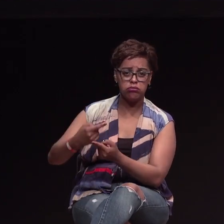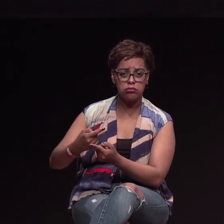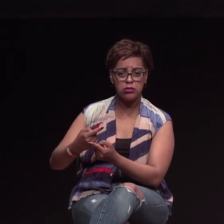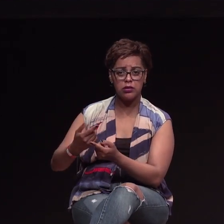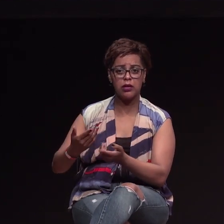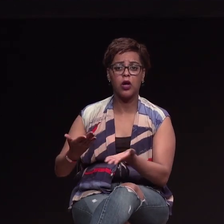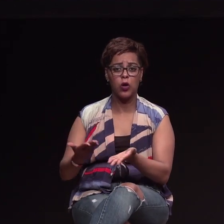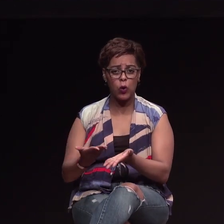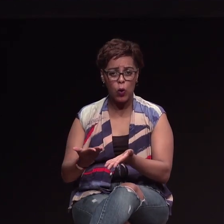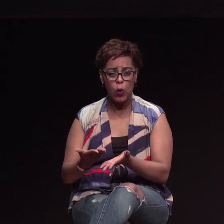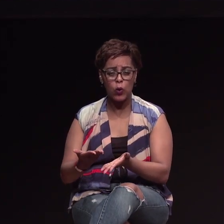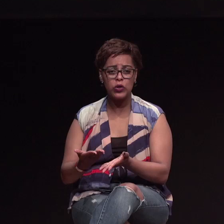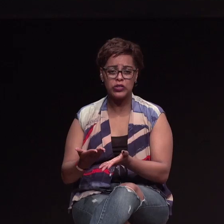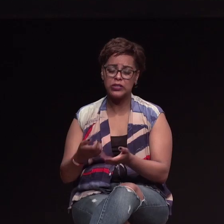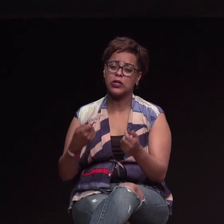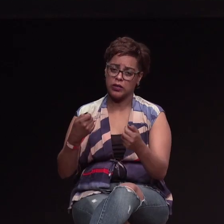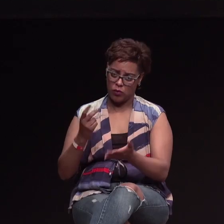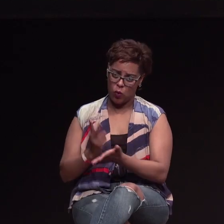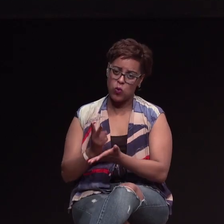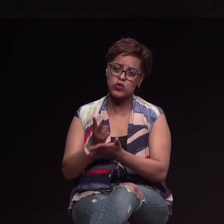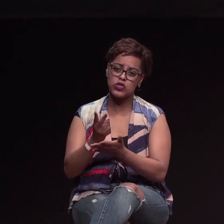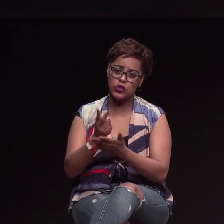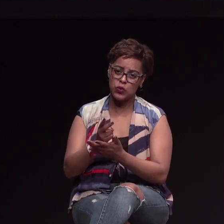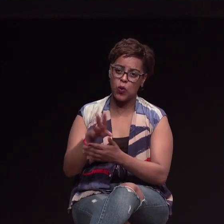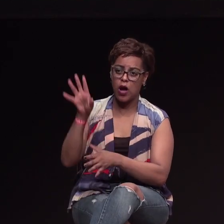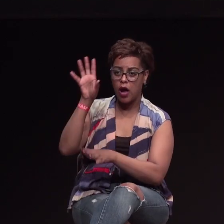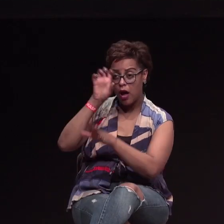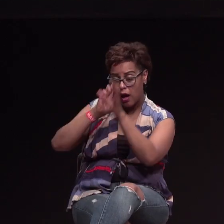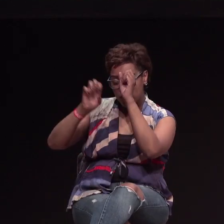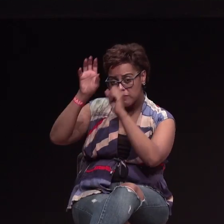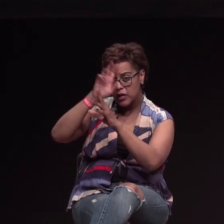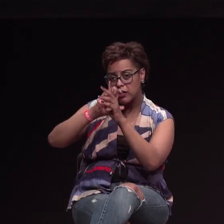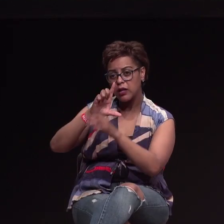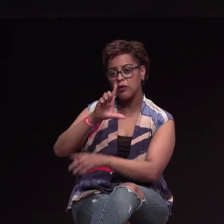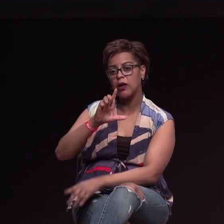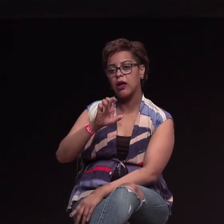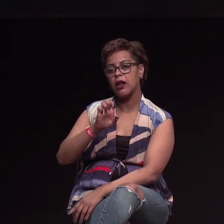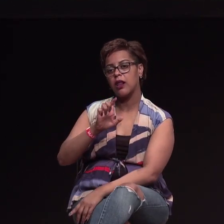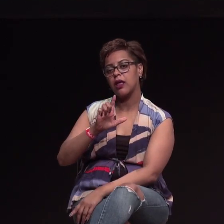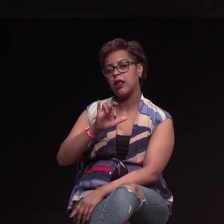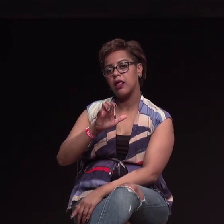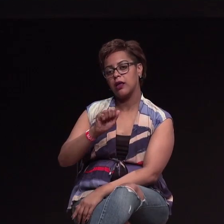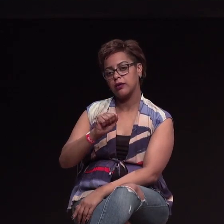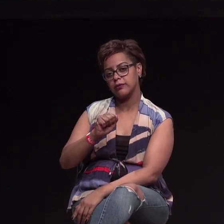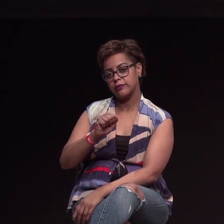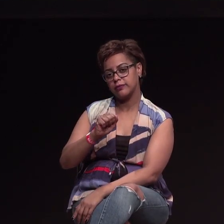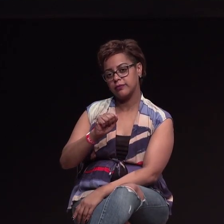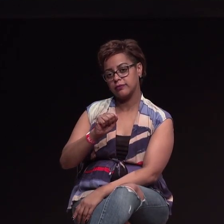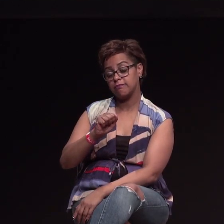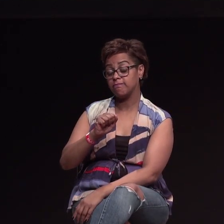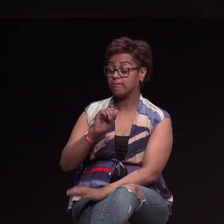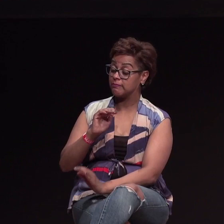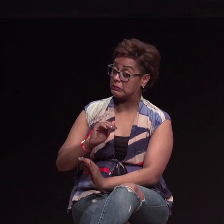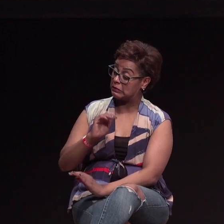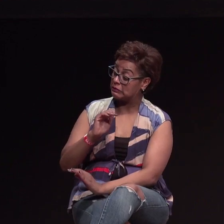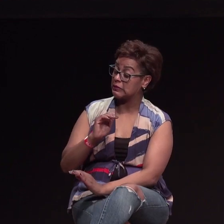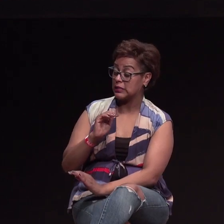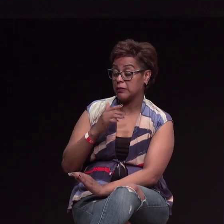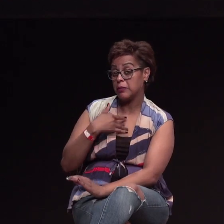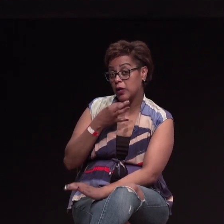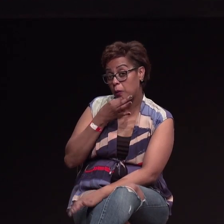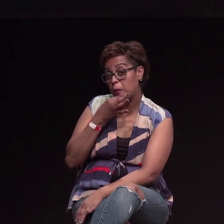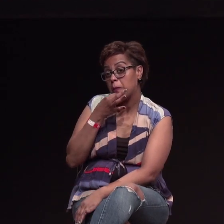E ela acha que a gente tem muito a aprender com ela, Lélia. Né? Então, fica